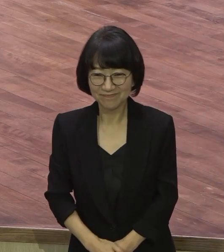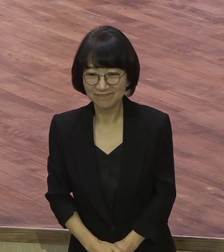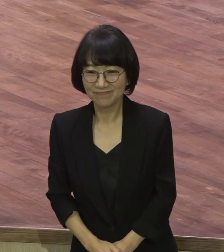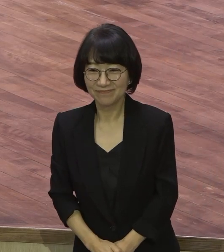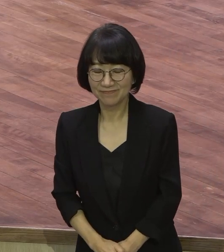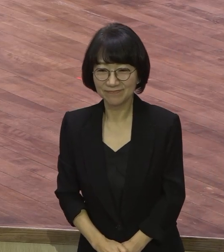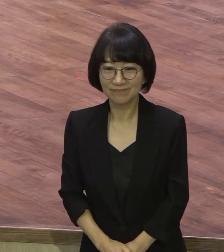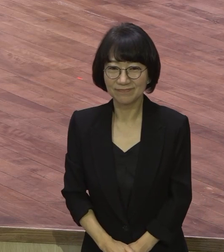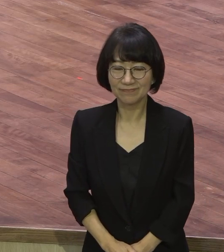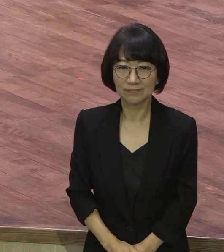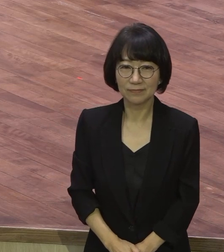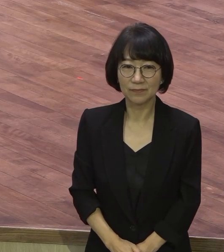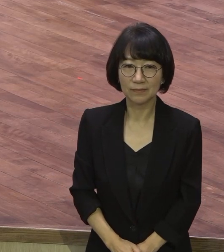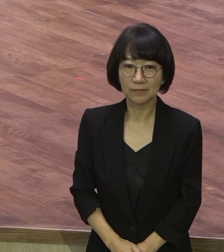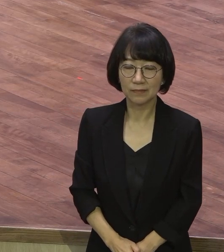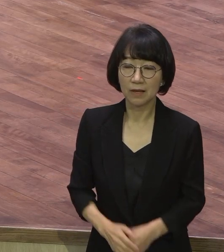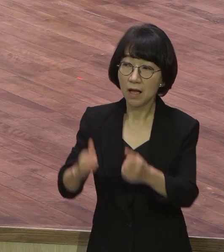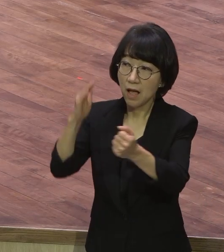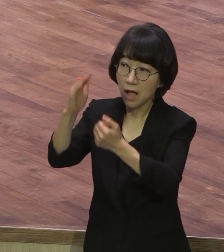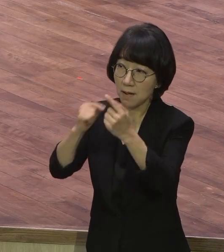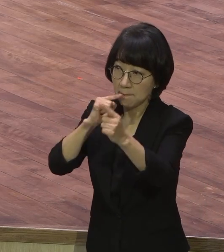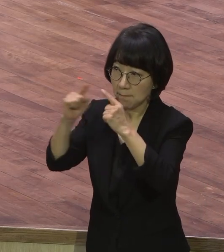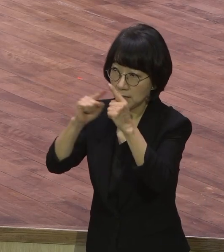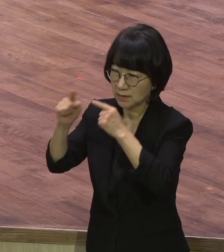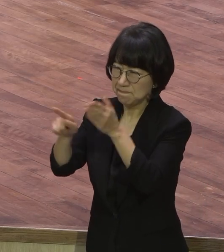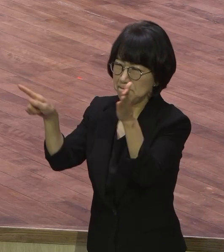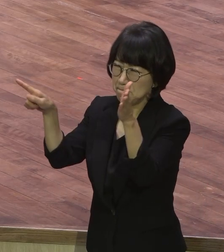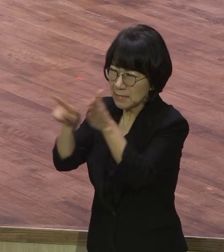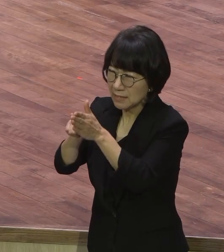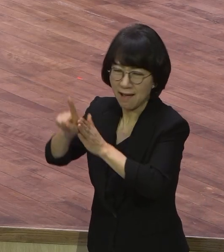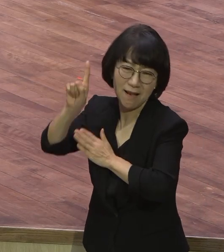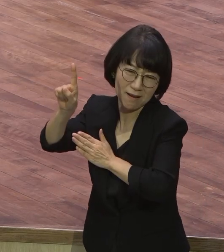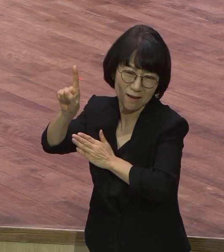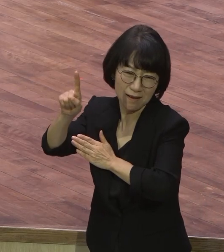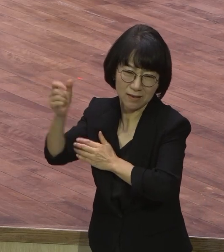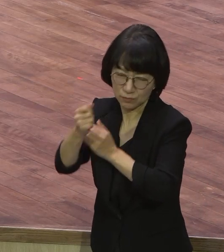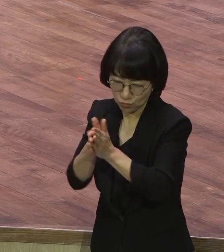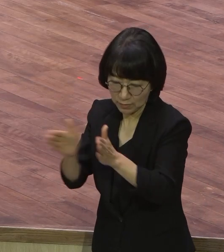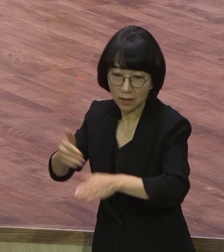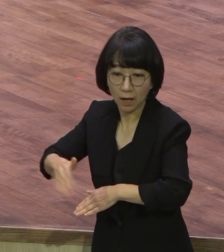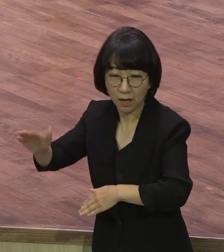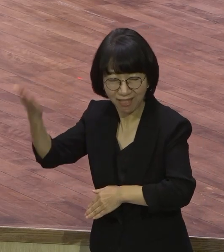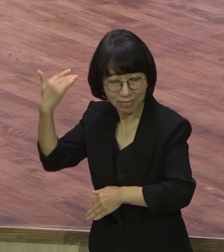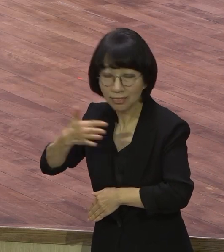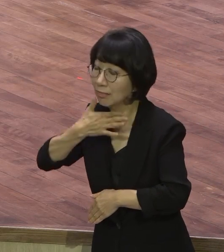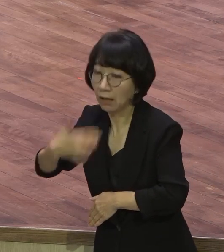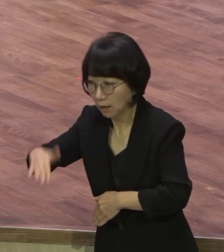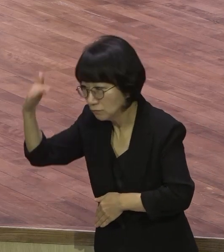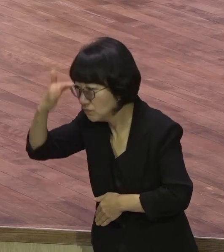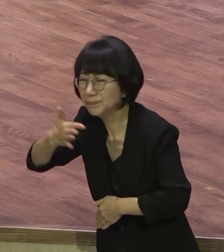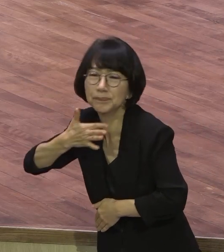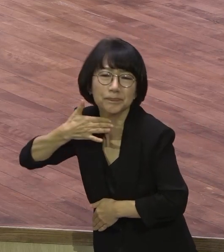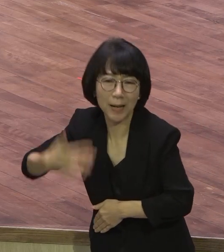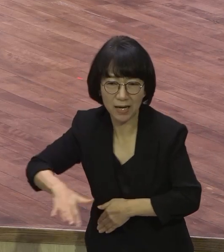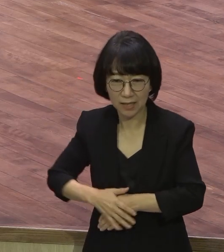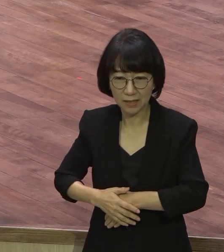오직 하나님이 말씀하신 그 말씀 하러 자꾸 가는 거예요. 가보지도 않은 길을